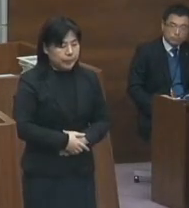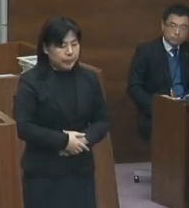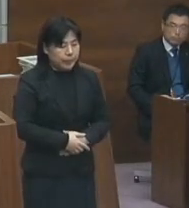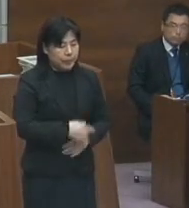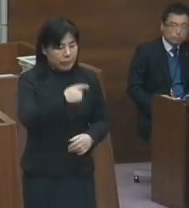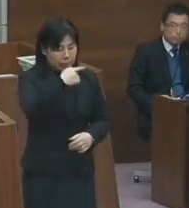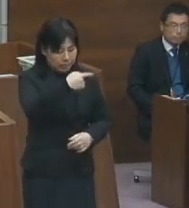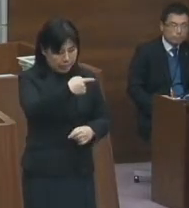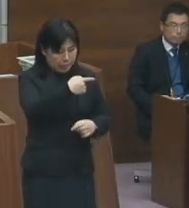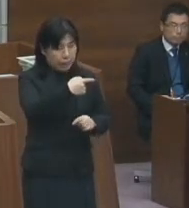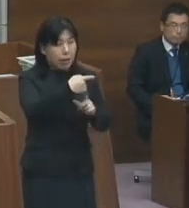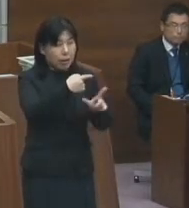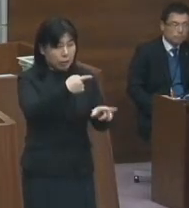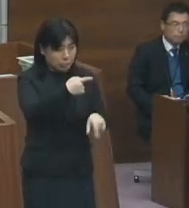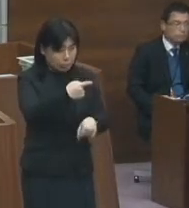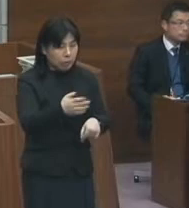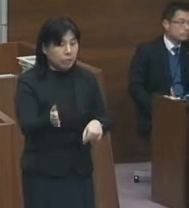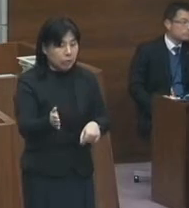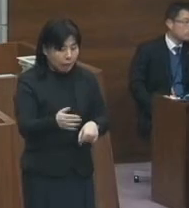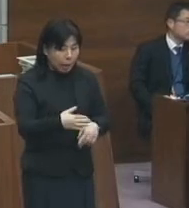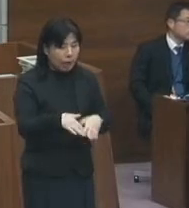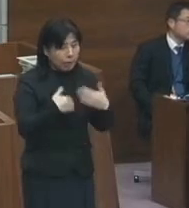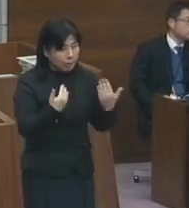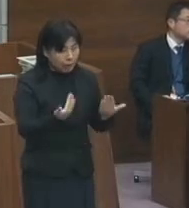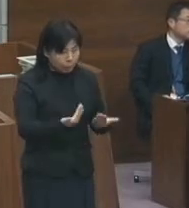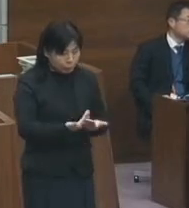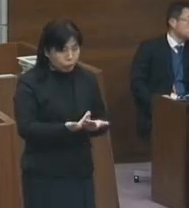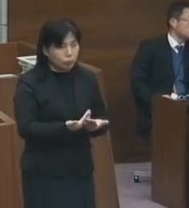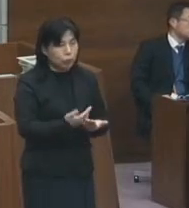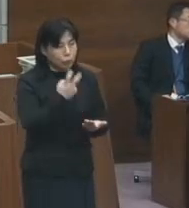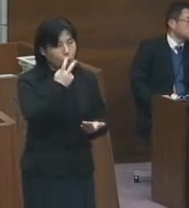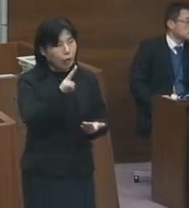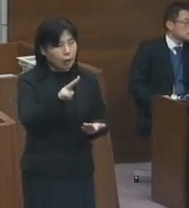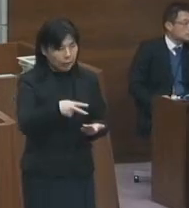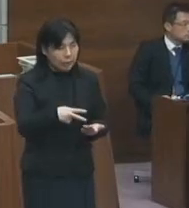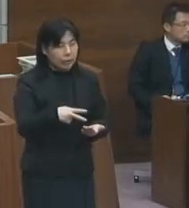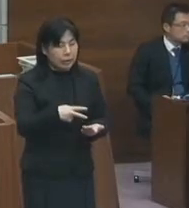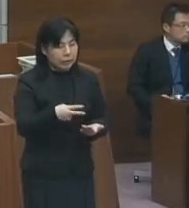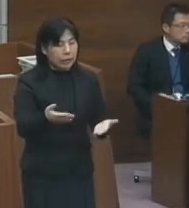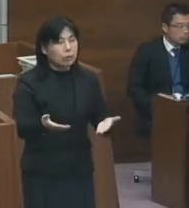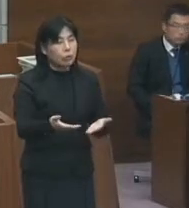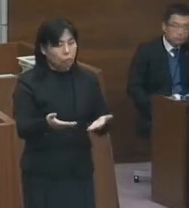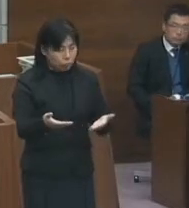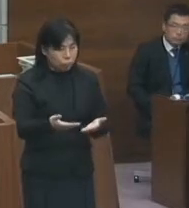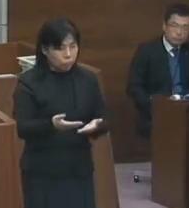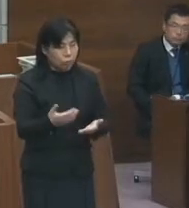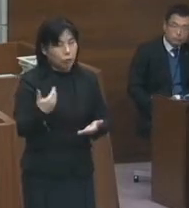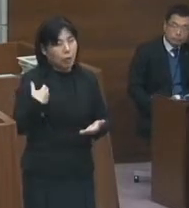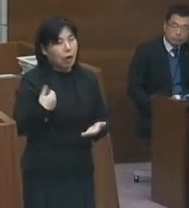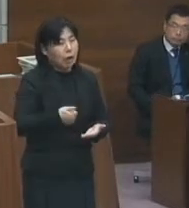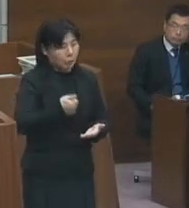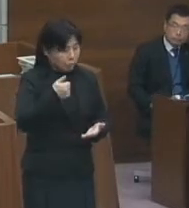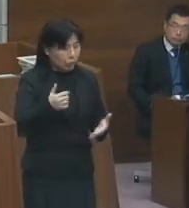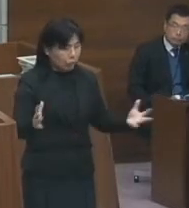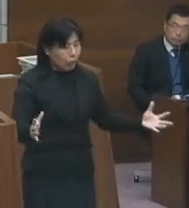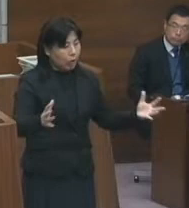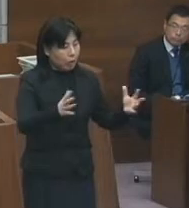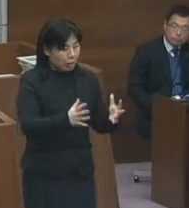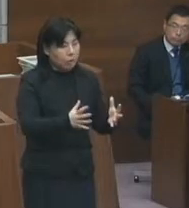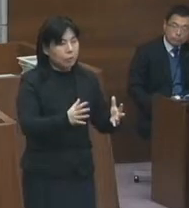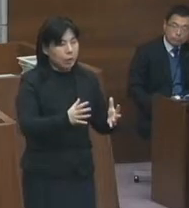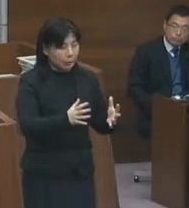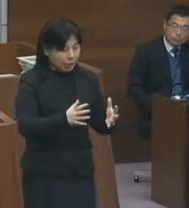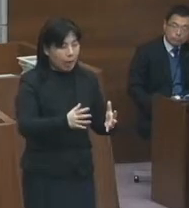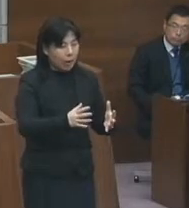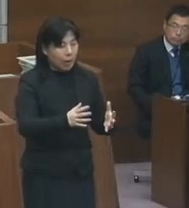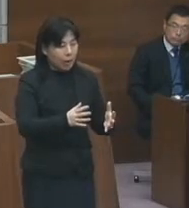月からは、全管理職および全係長級を対象といたしましたハラスメント防止研修を計